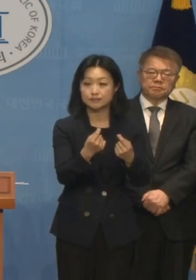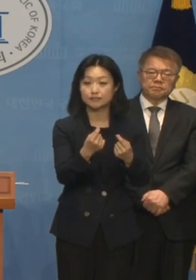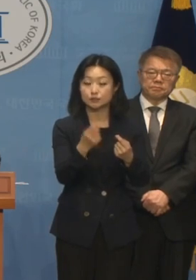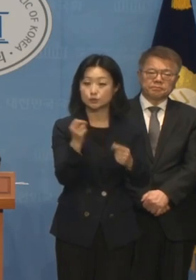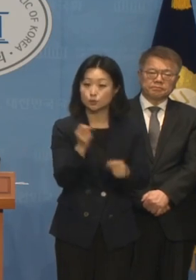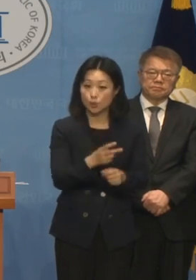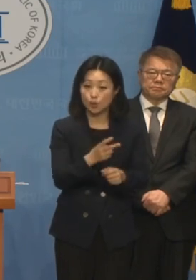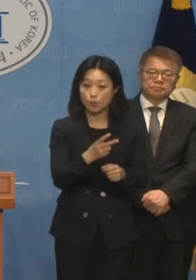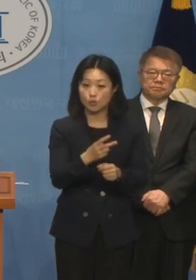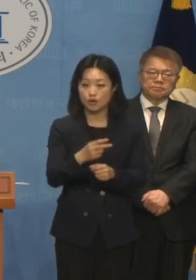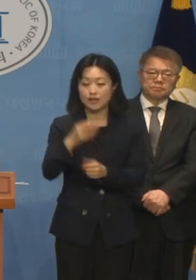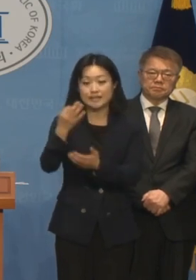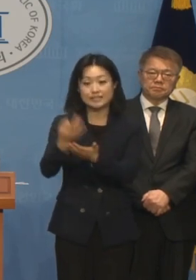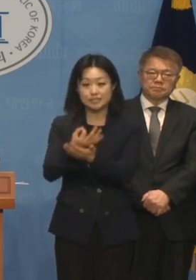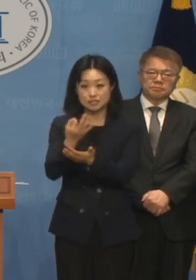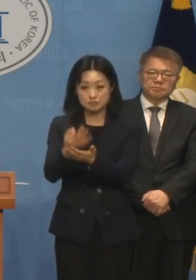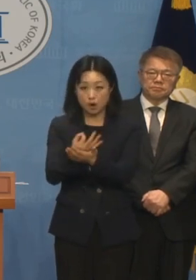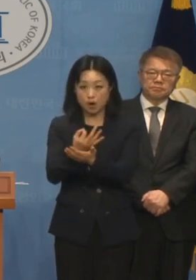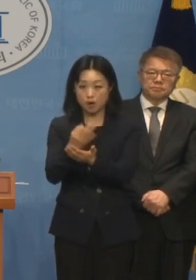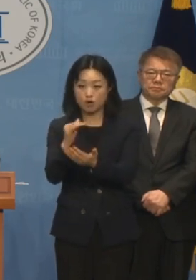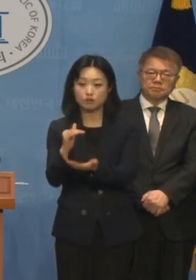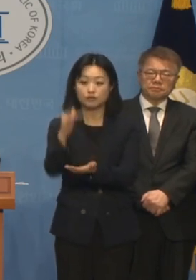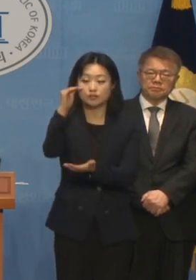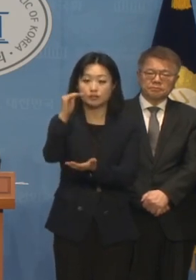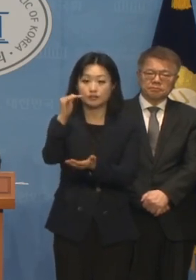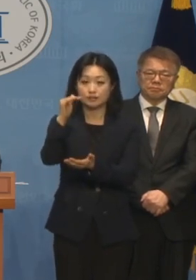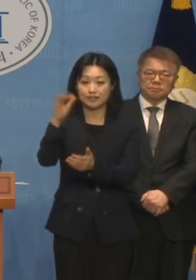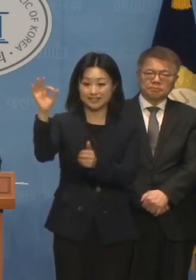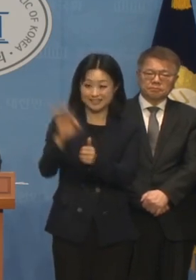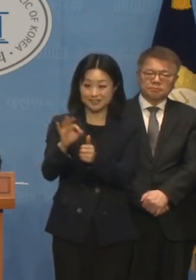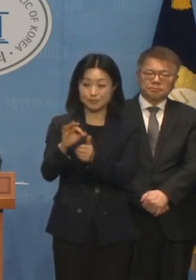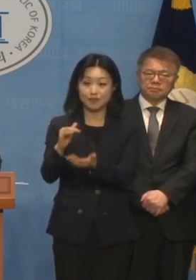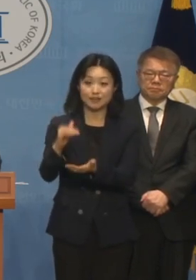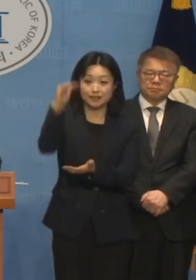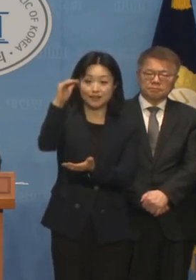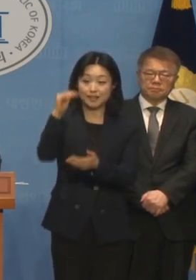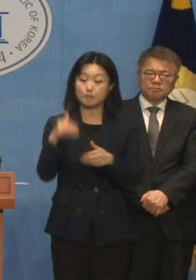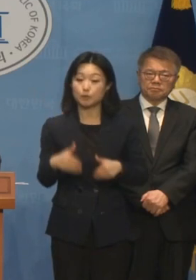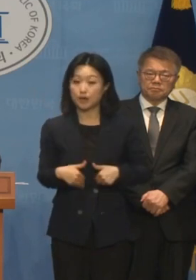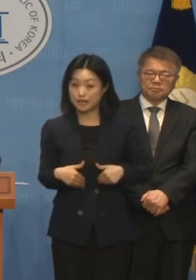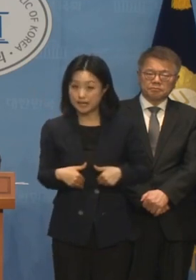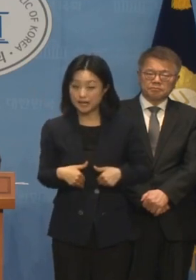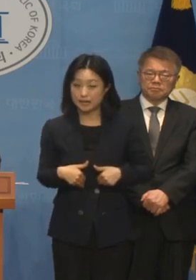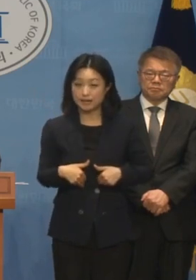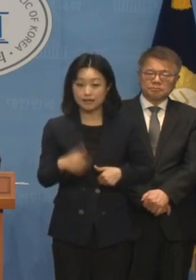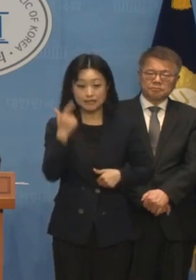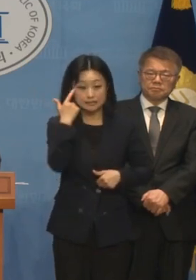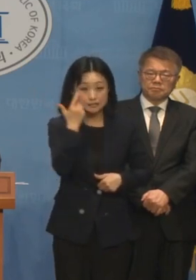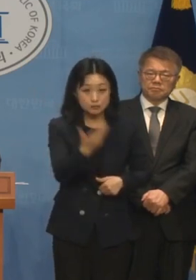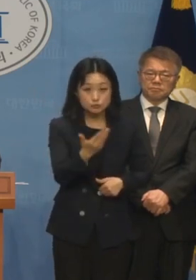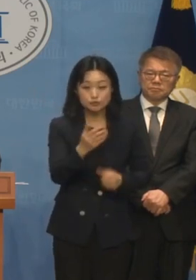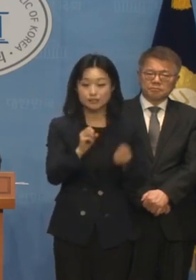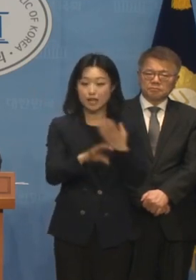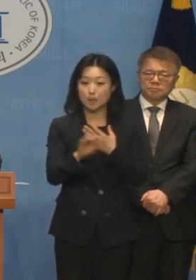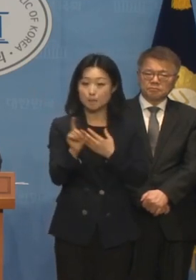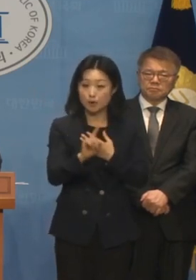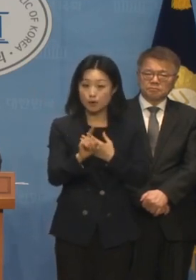유지하면서 급여 수준 강화를 위해 노력한다 하는 문항이었습니다.